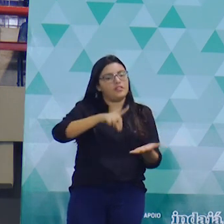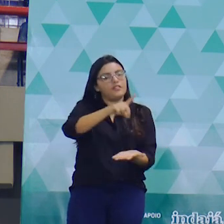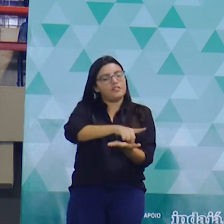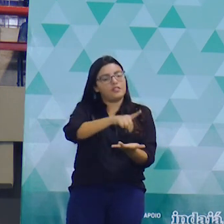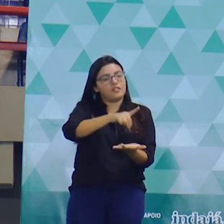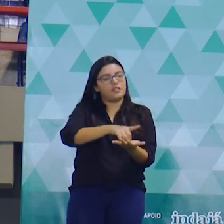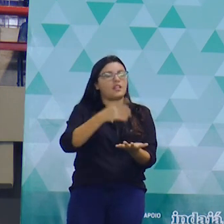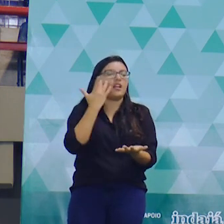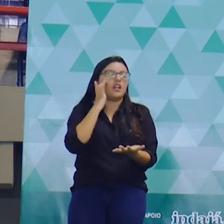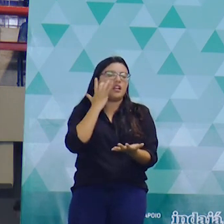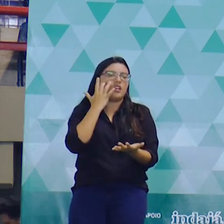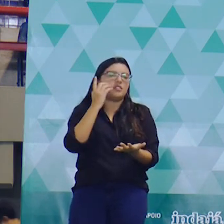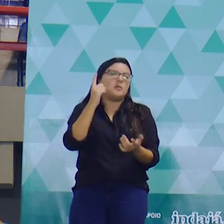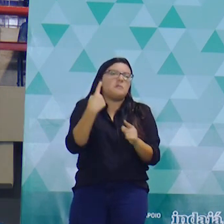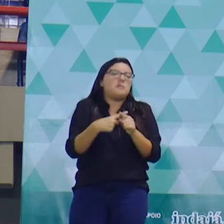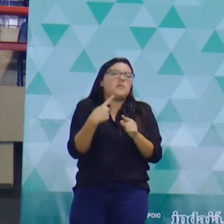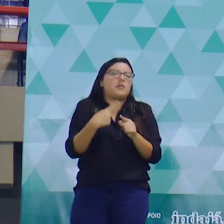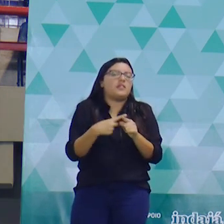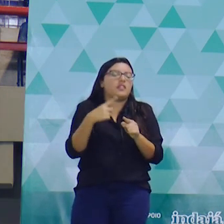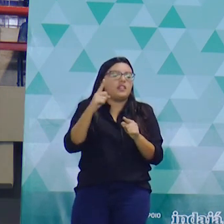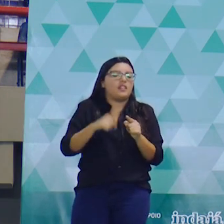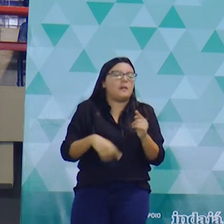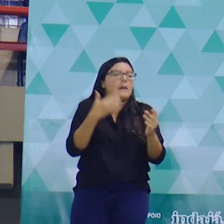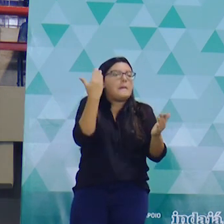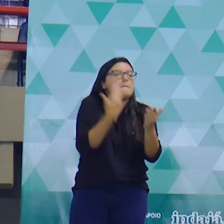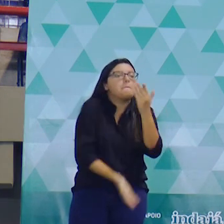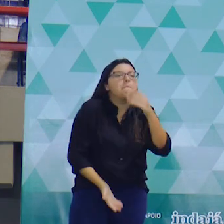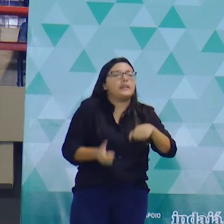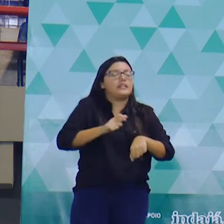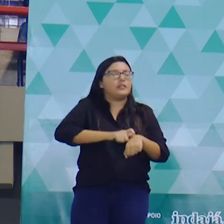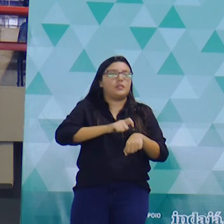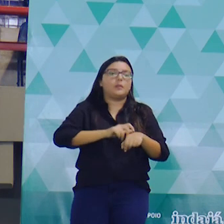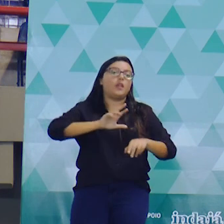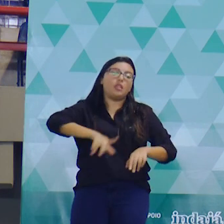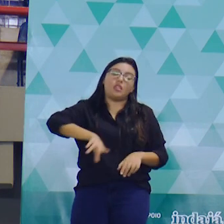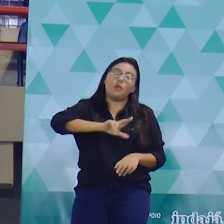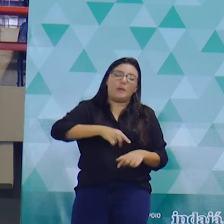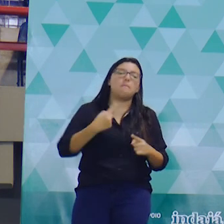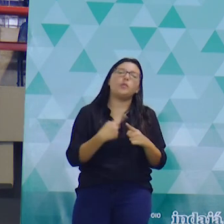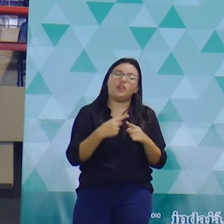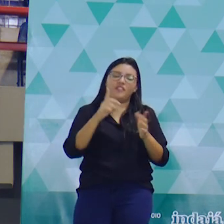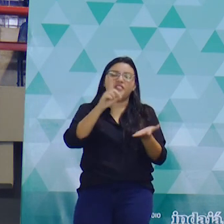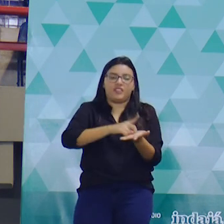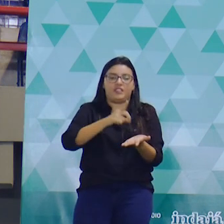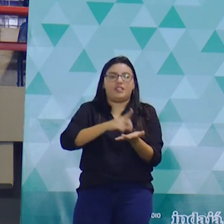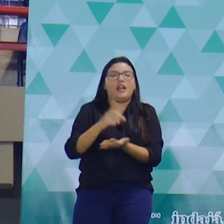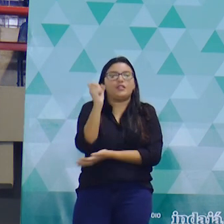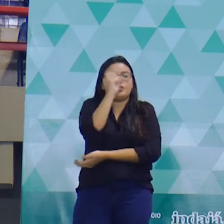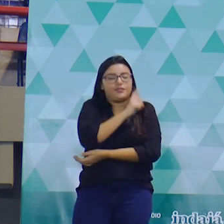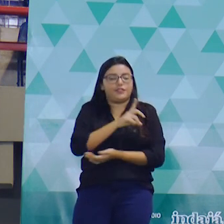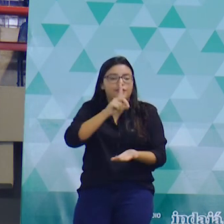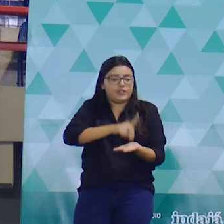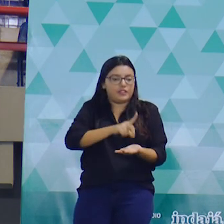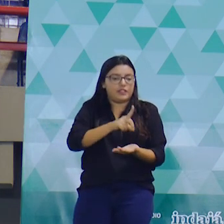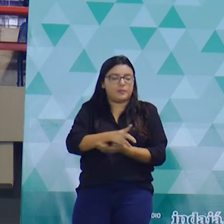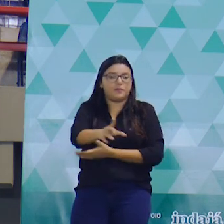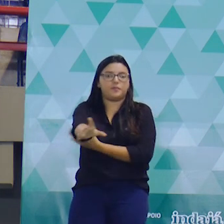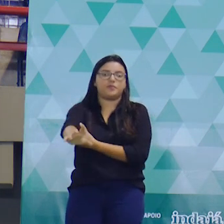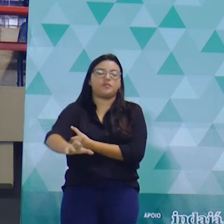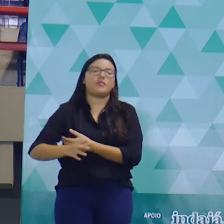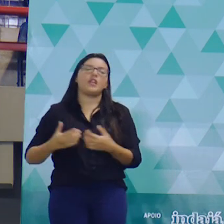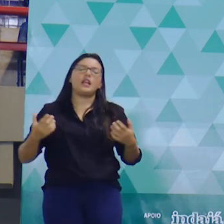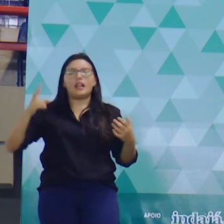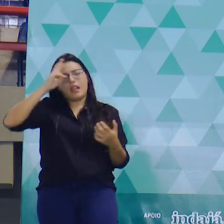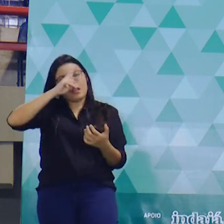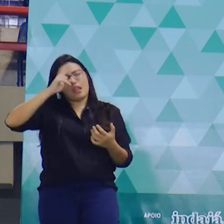saiam daqui achando que perdeu o seu tempo vendo essa matéria e que não entendeu muita coisa. Pegue tudo aquilo que eu